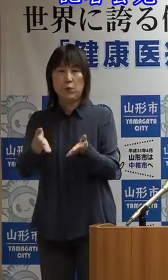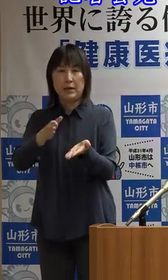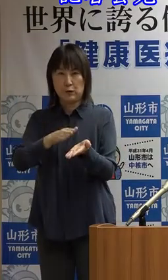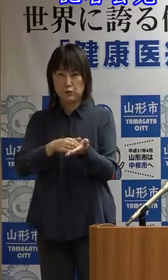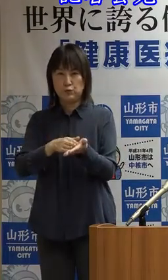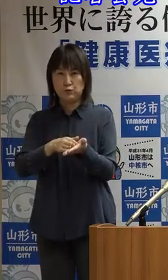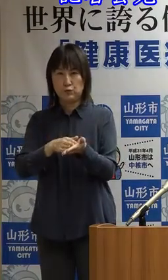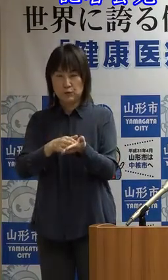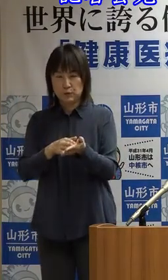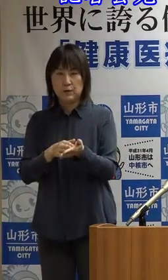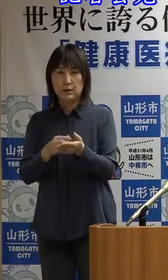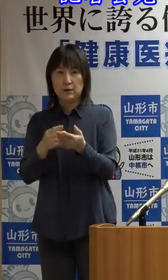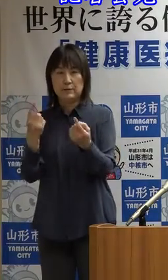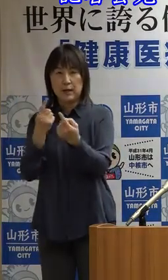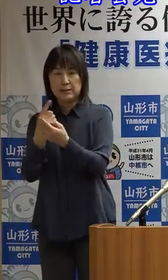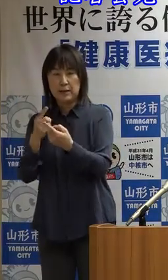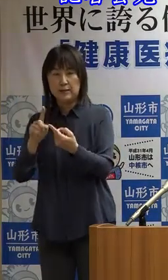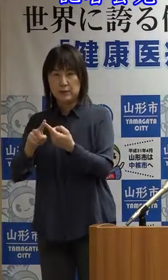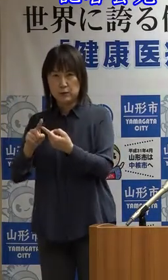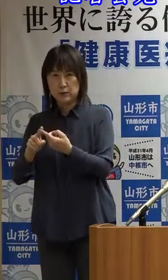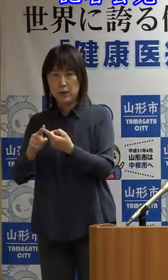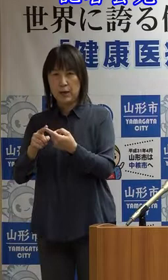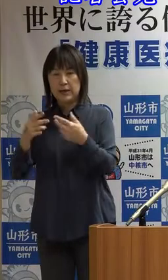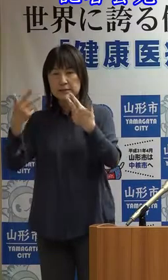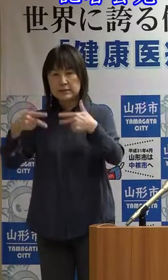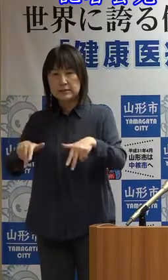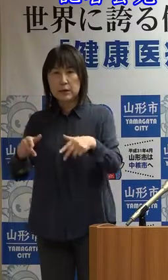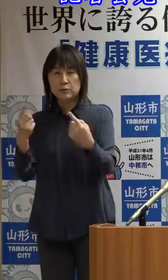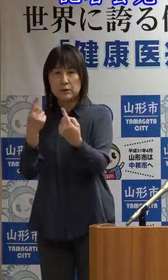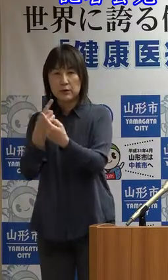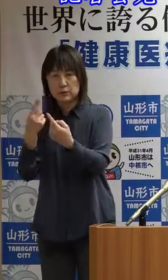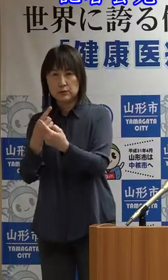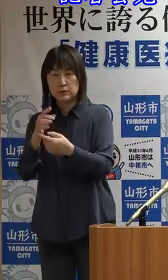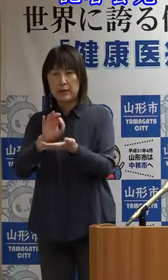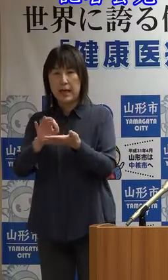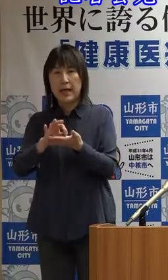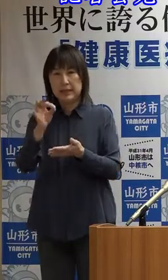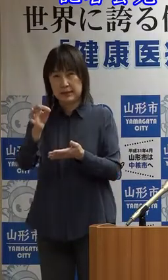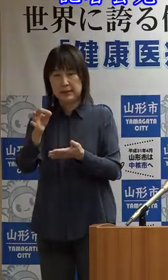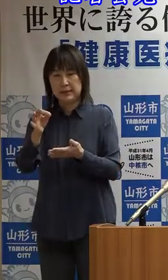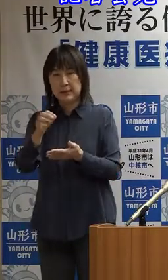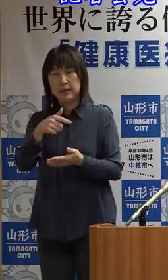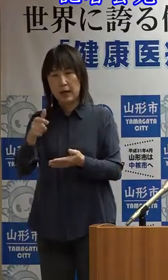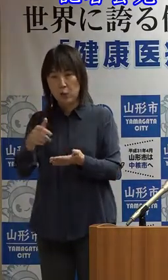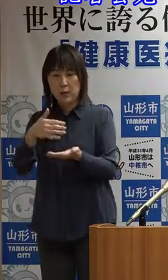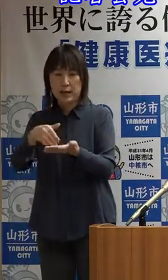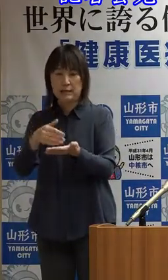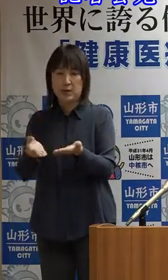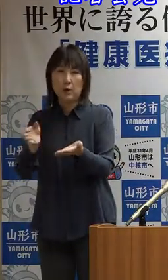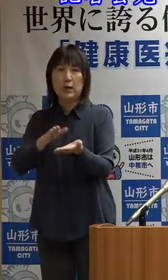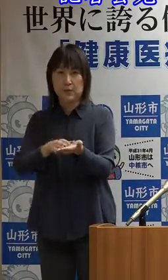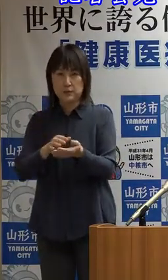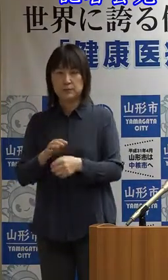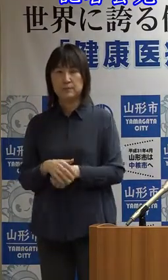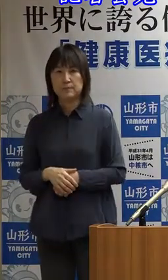制改正に対応するための電算システムの改修にかかる経費について所要の予算措置を講じます